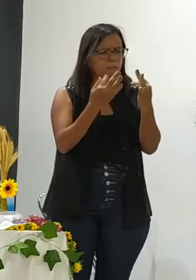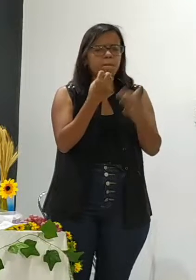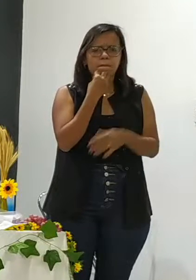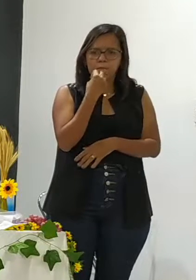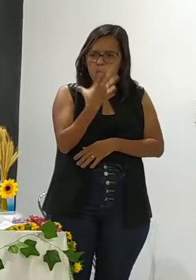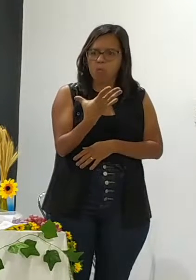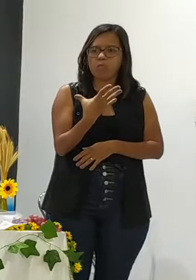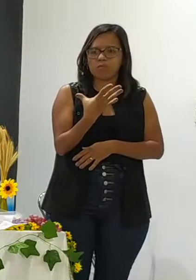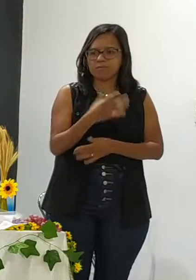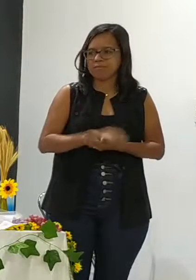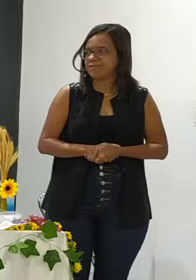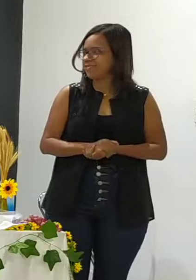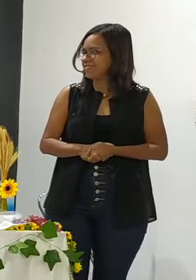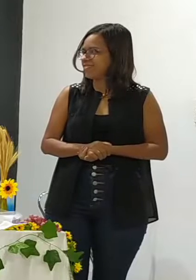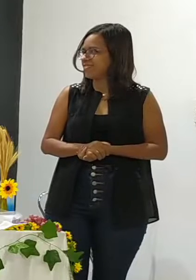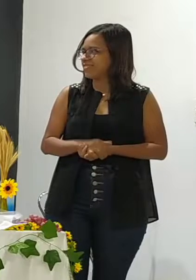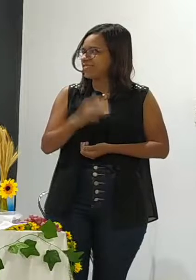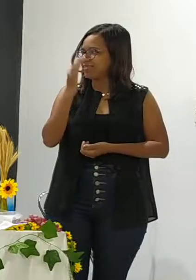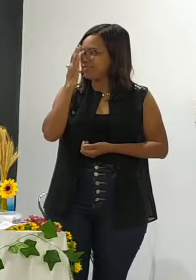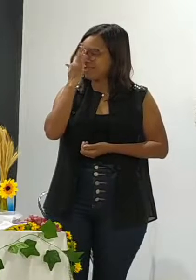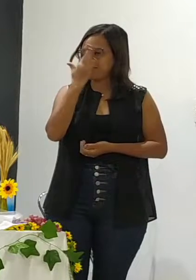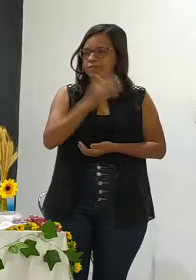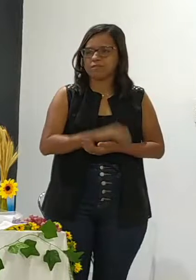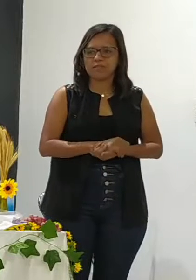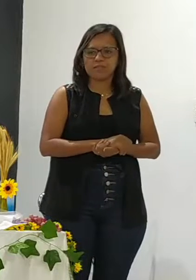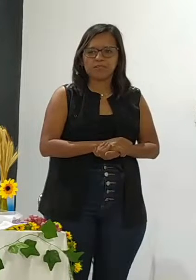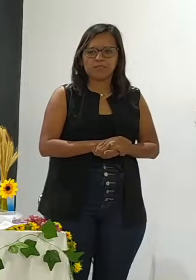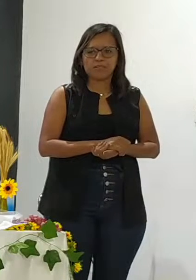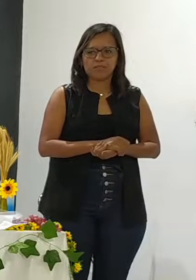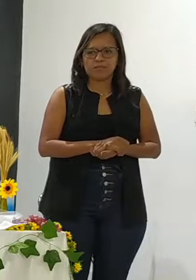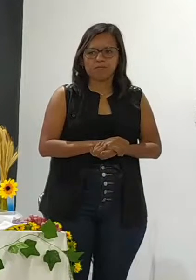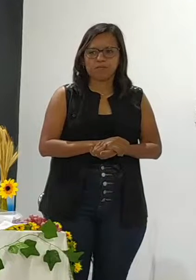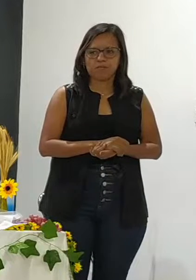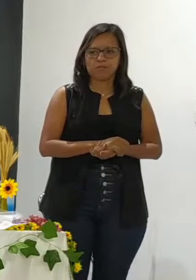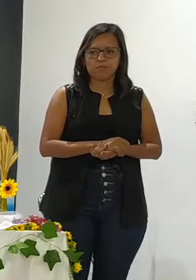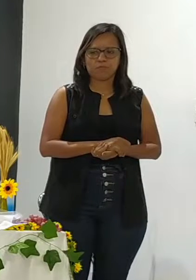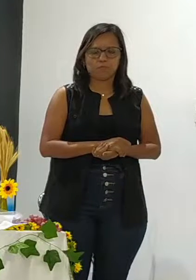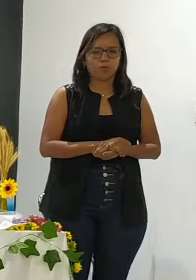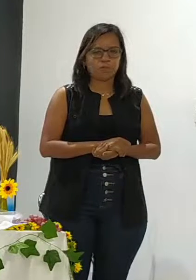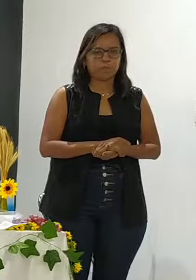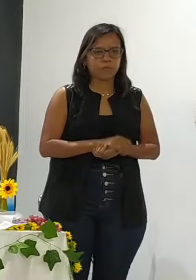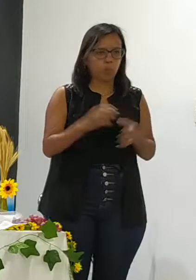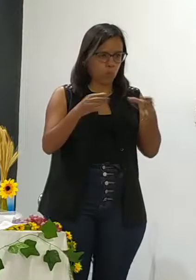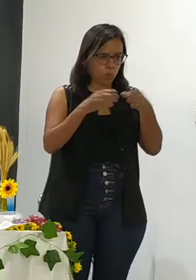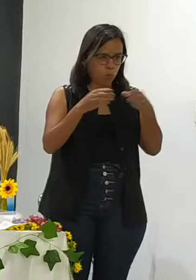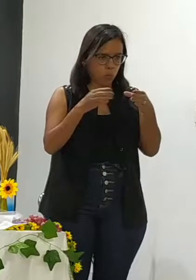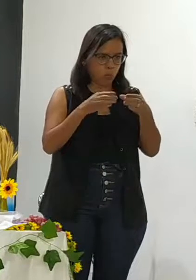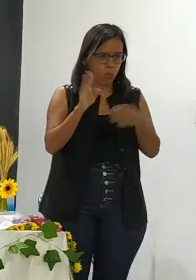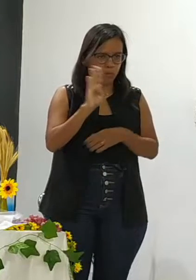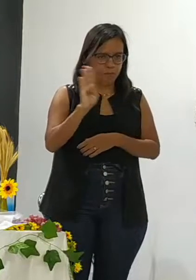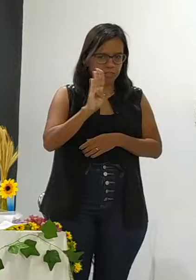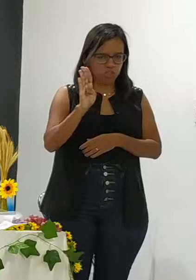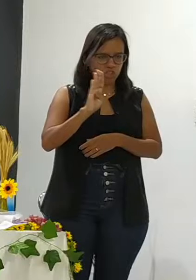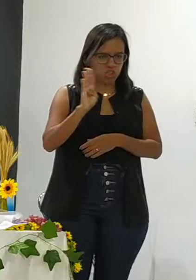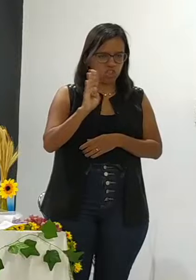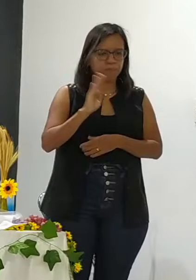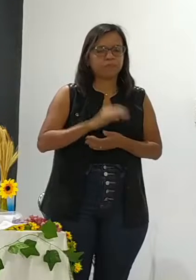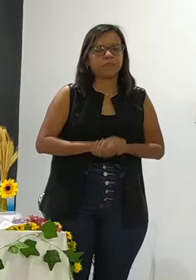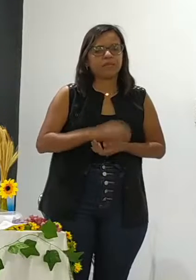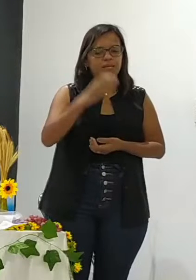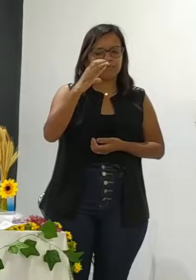né? Eu e a Jacqueline Melissa, irmãos, nós participamos aí de um grupo da Batista Central da